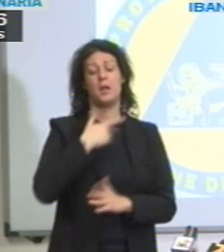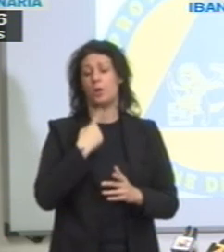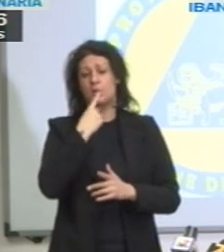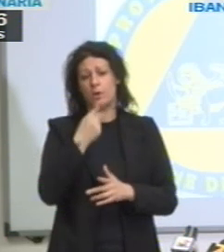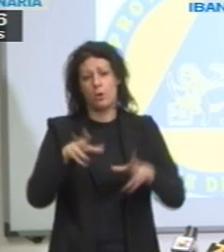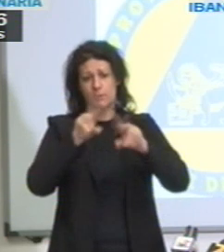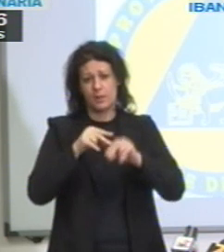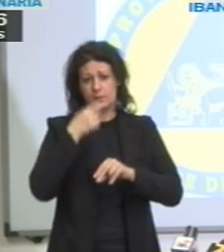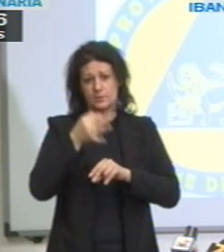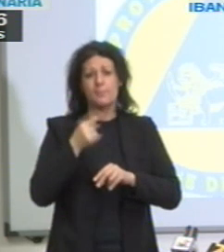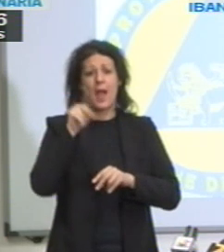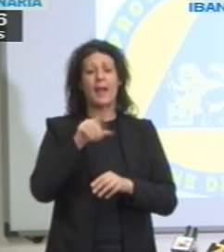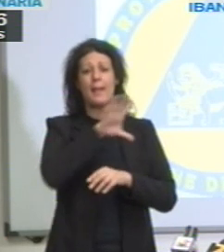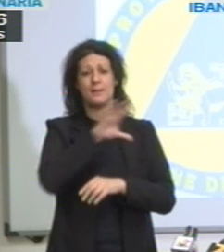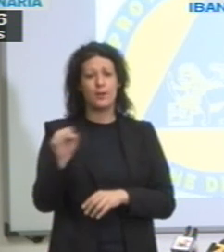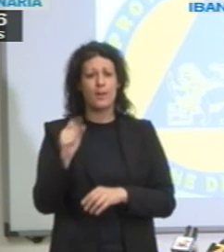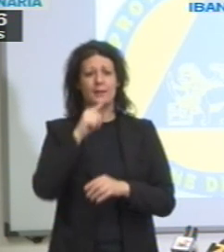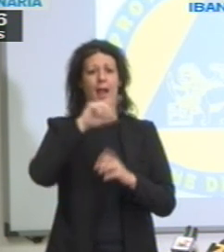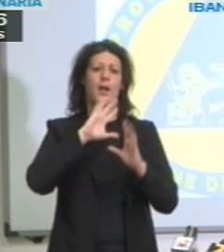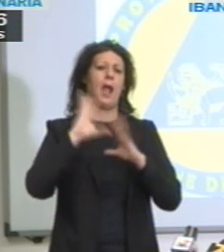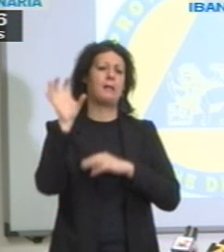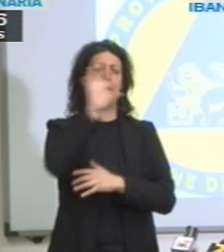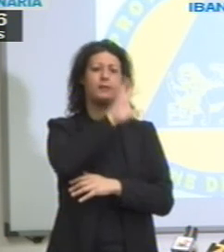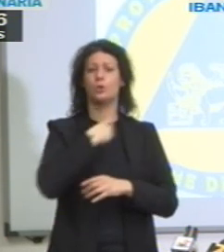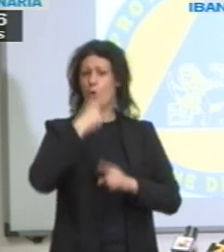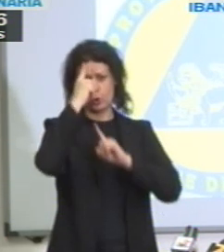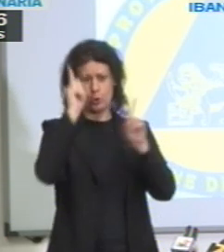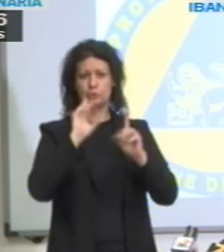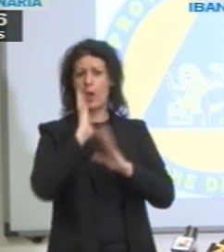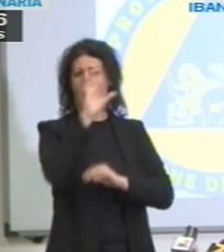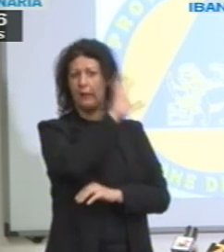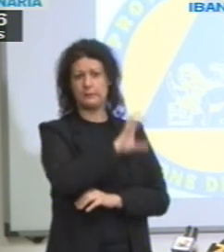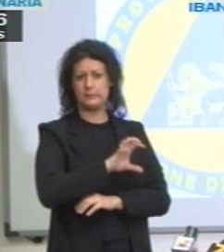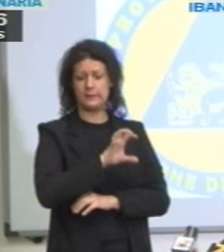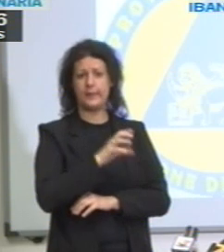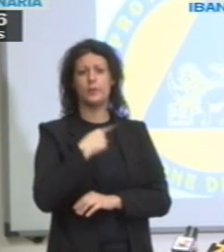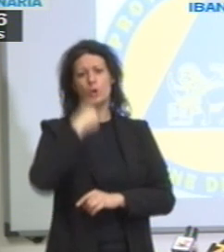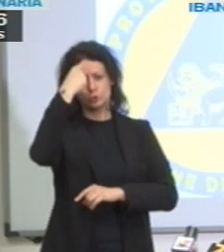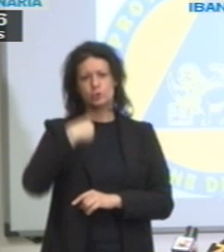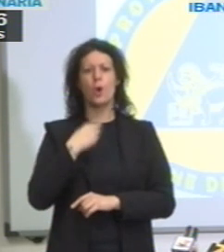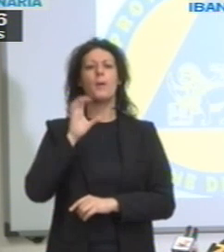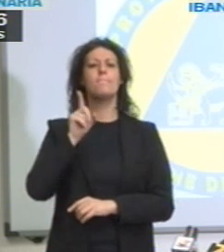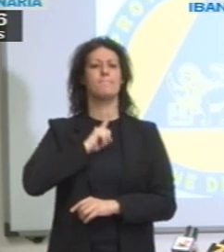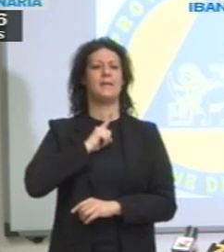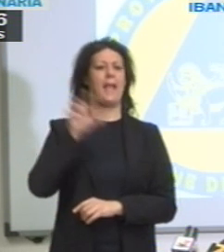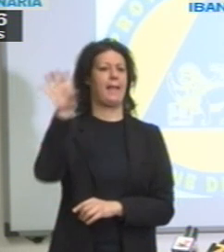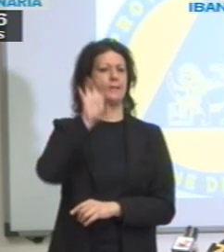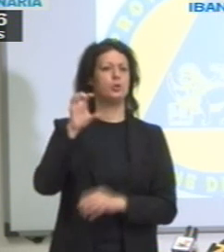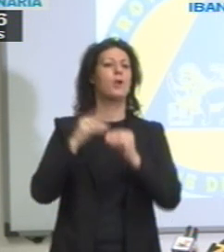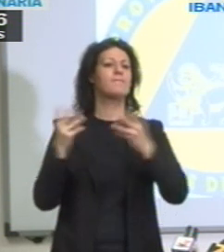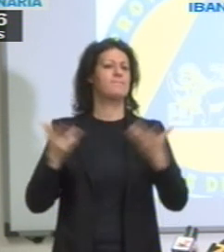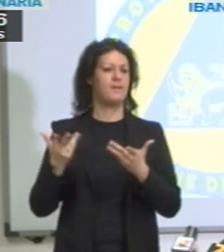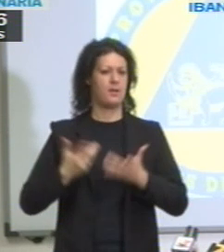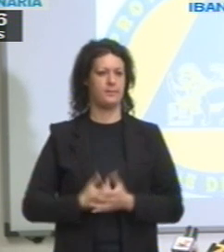dico con l'Emilia Romagna e con tutti. Cioè, io non so che attività fanno in Sicilia, non ho minimamente coscienza di cosa